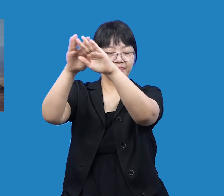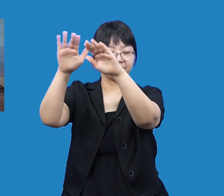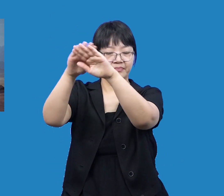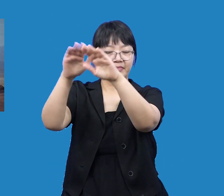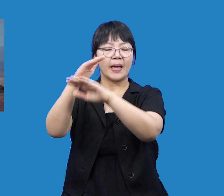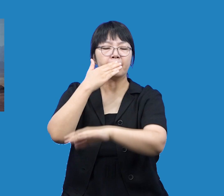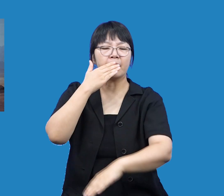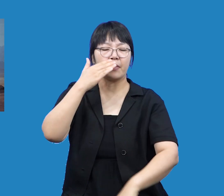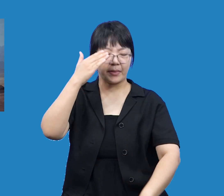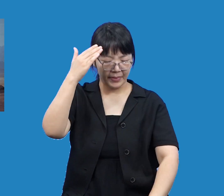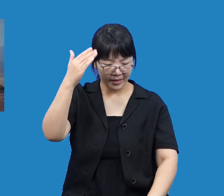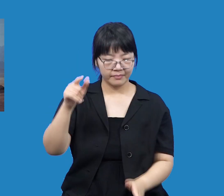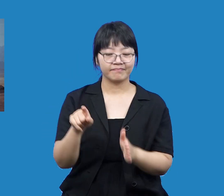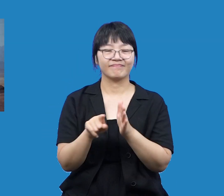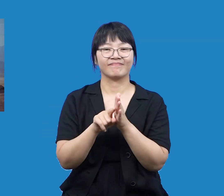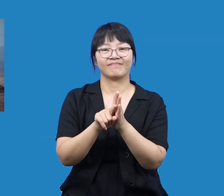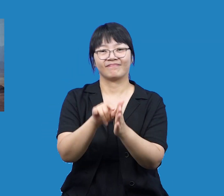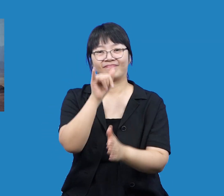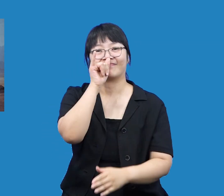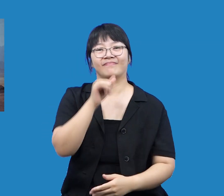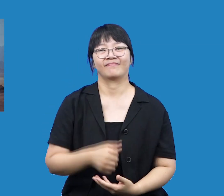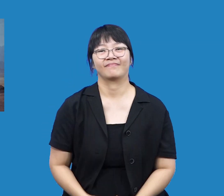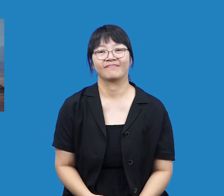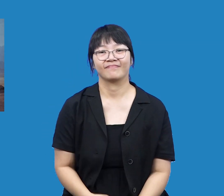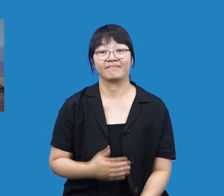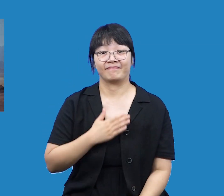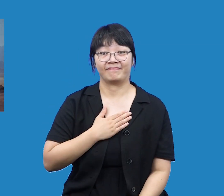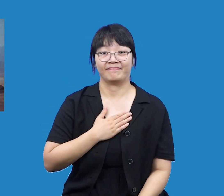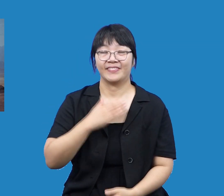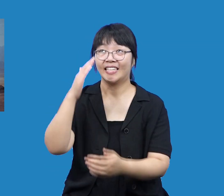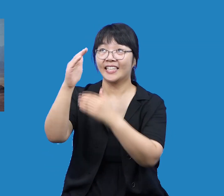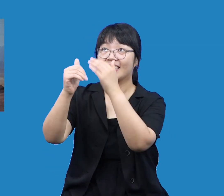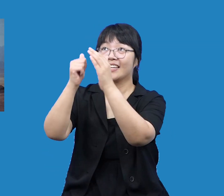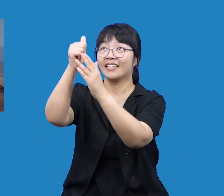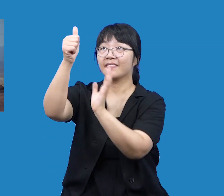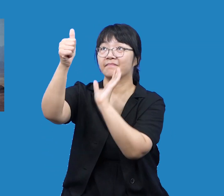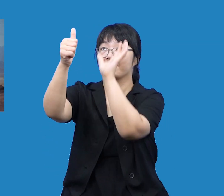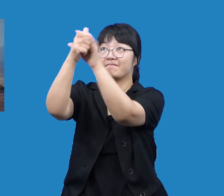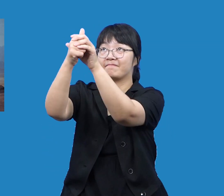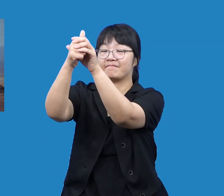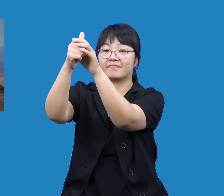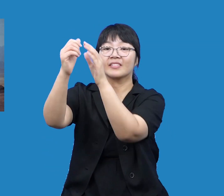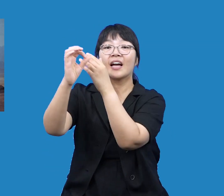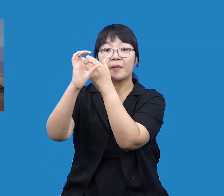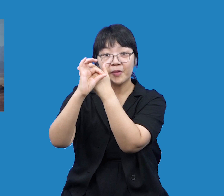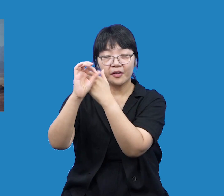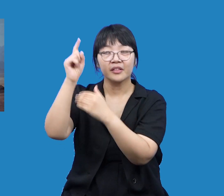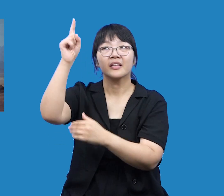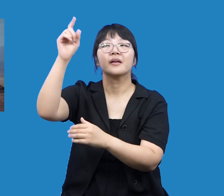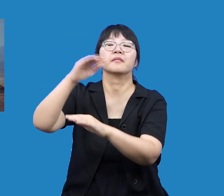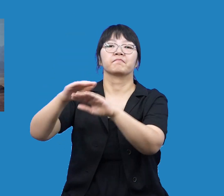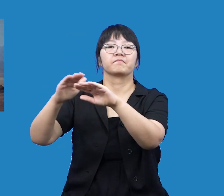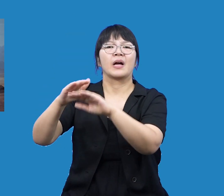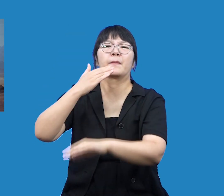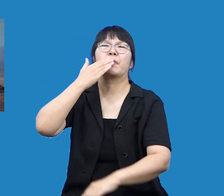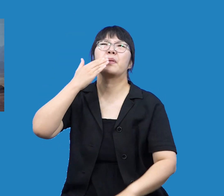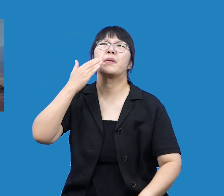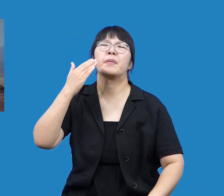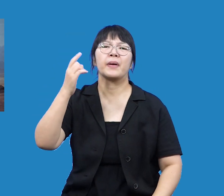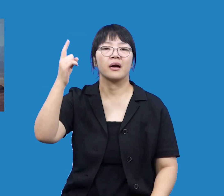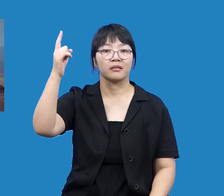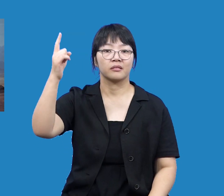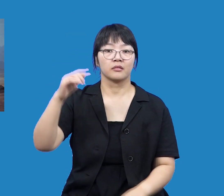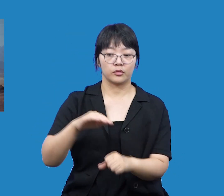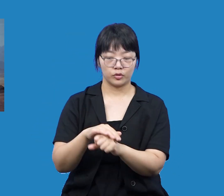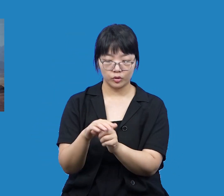믿었겠죠. 또 사실 우리가 하나님께 의탁하면 하나님이 처리하신다는 것이 성경의